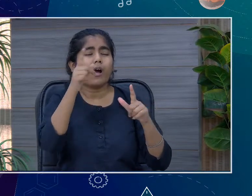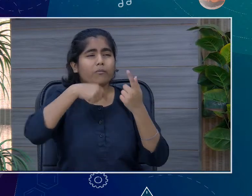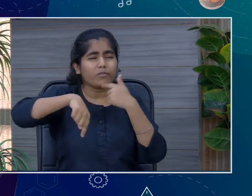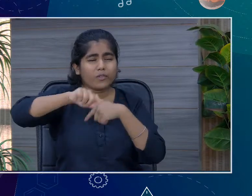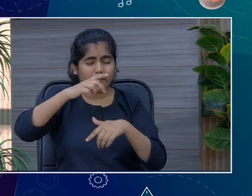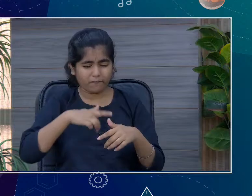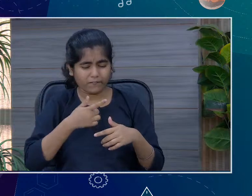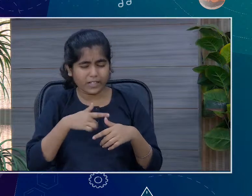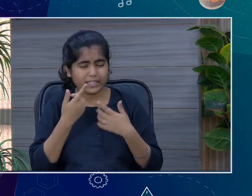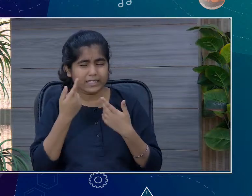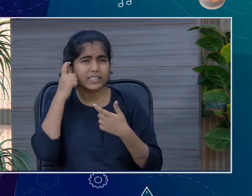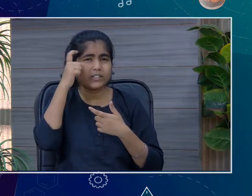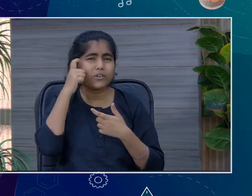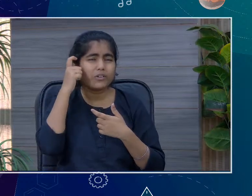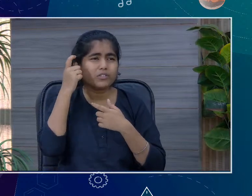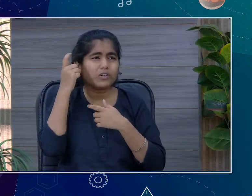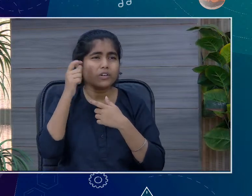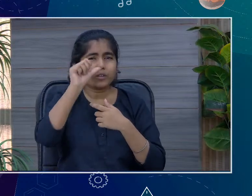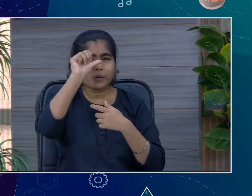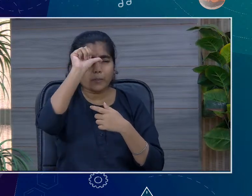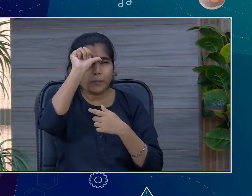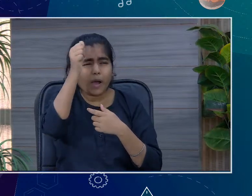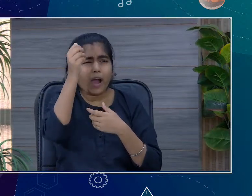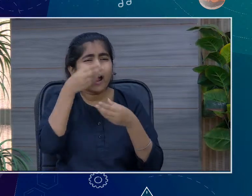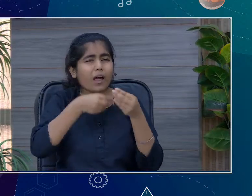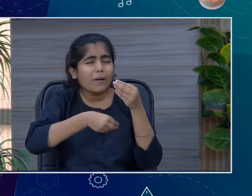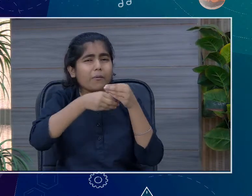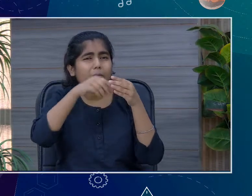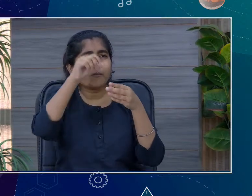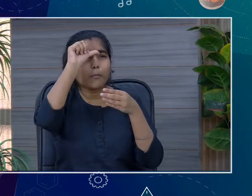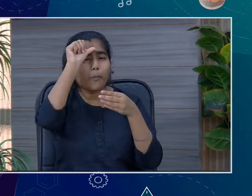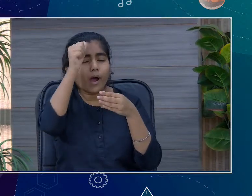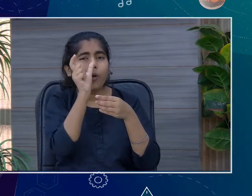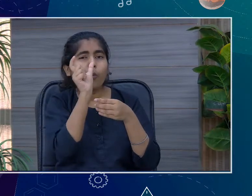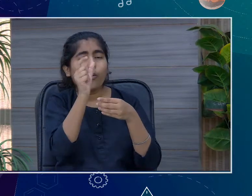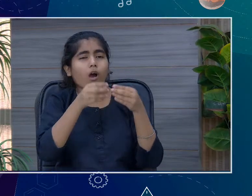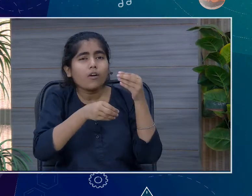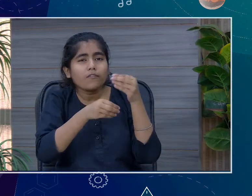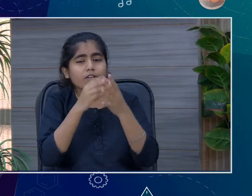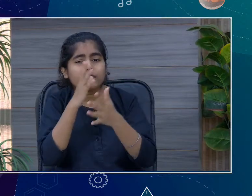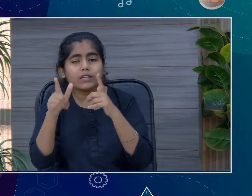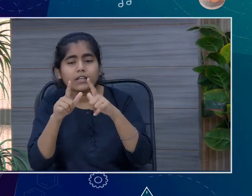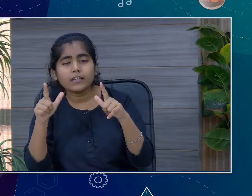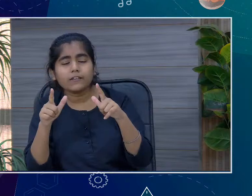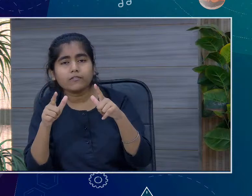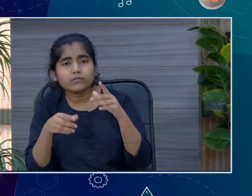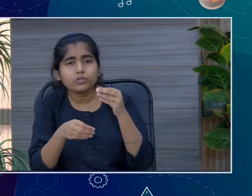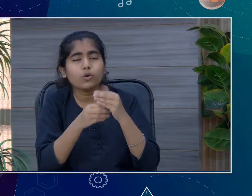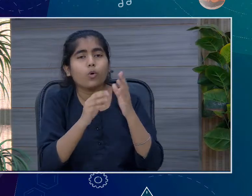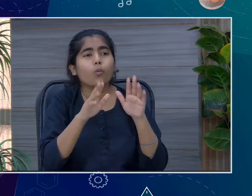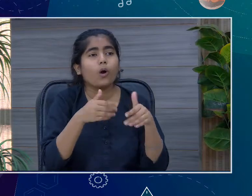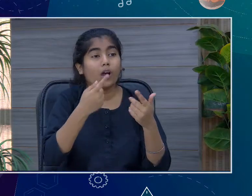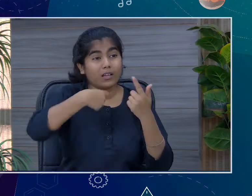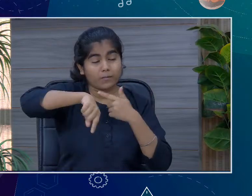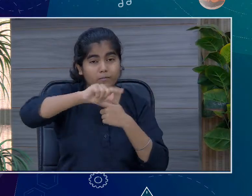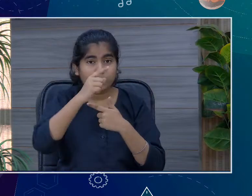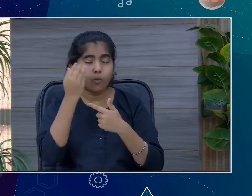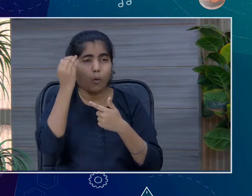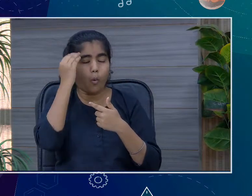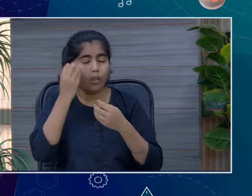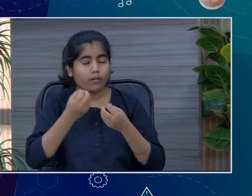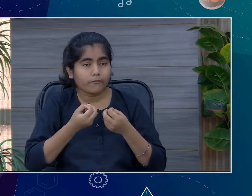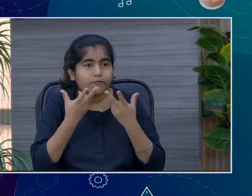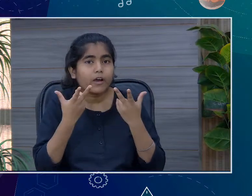कि ये भारतीय शब्द को क्यों जोड़ रही हैं सांकेतिक भाषा के साथ में. तो आपको शायद ये जानकर आश्चर्य होगा